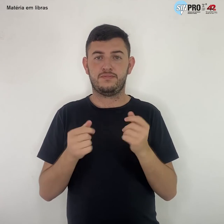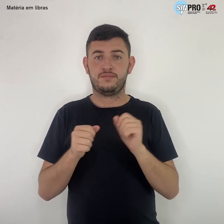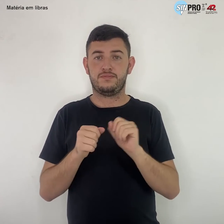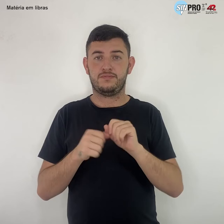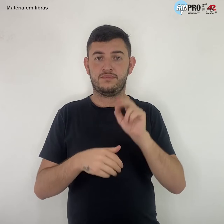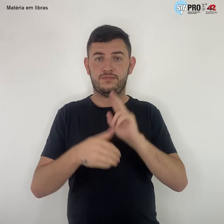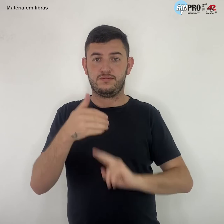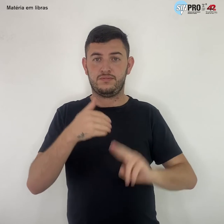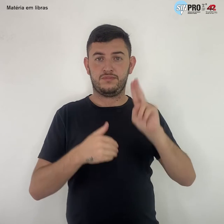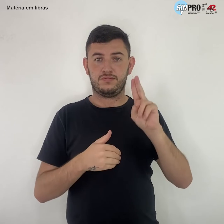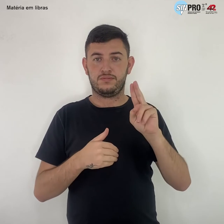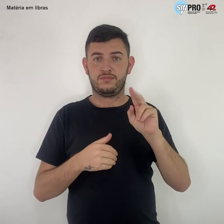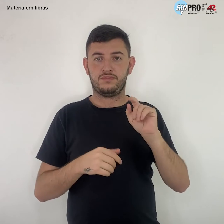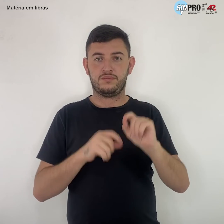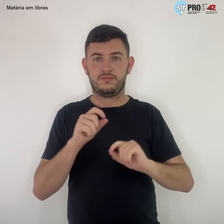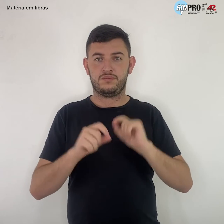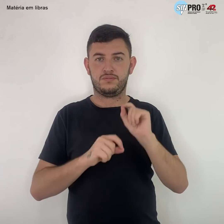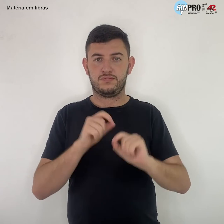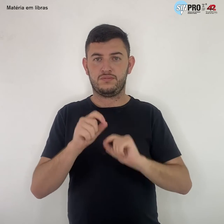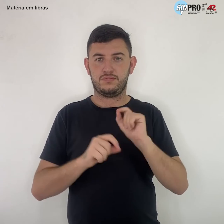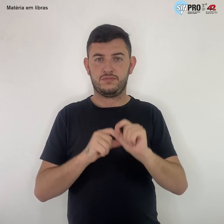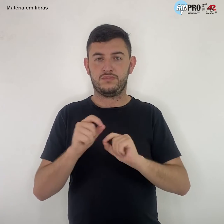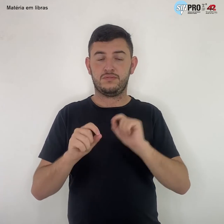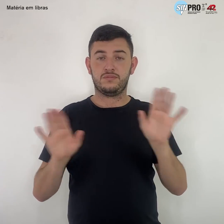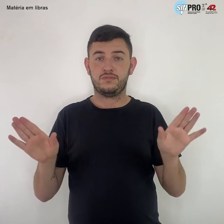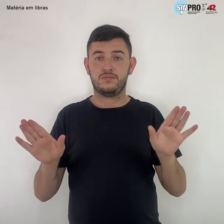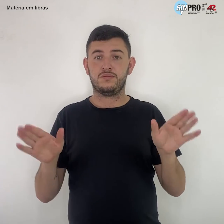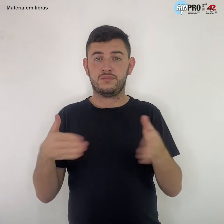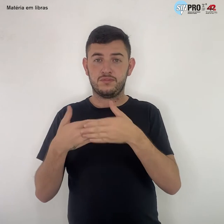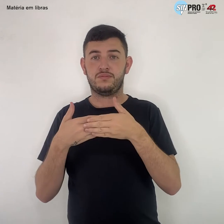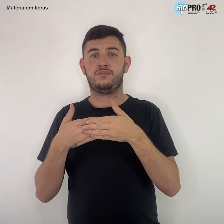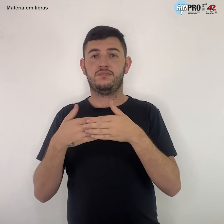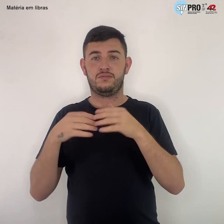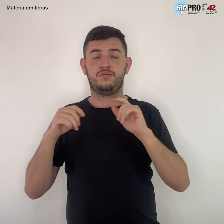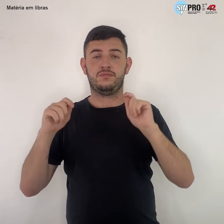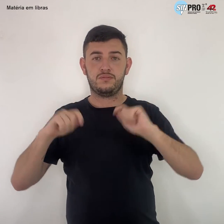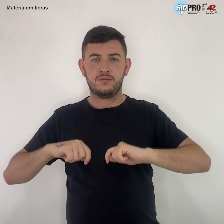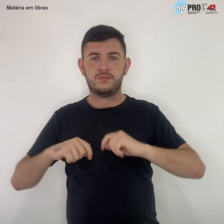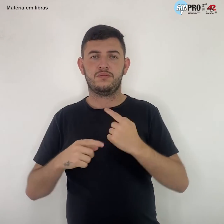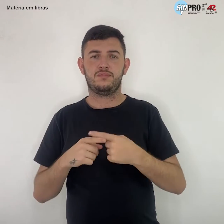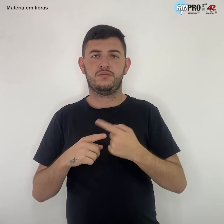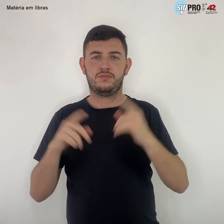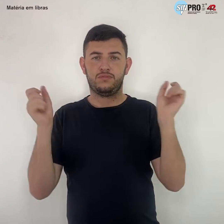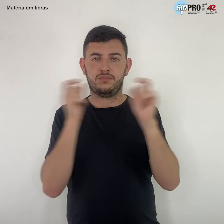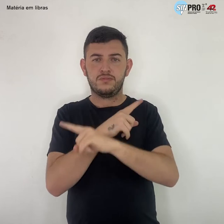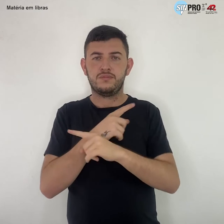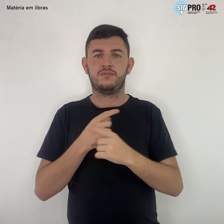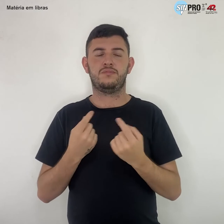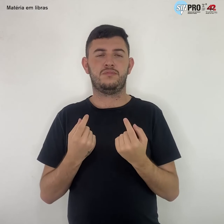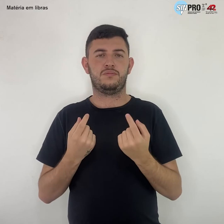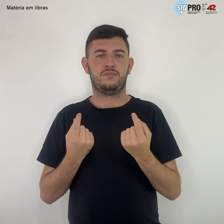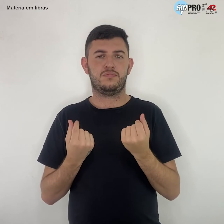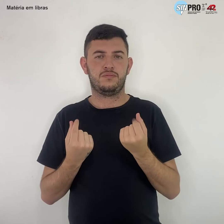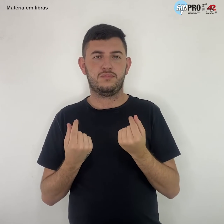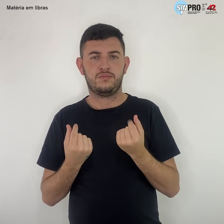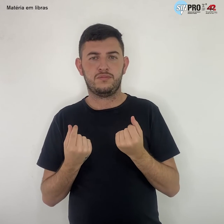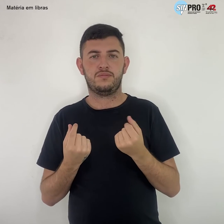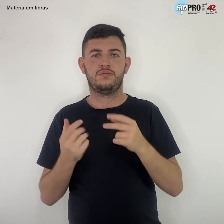universidades cogitassem fechar suas portas por conta de dificuldades financeiras, consequência dos